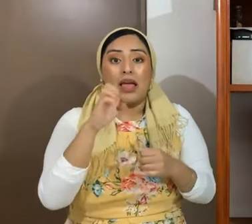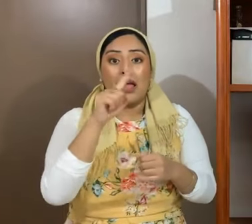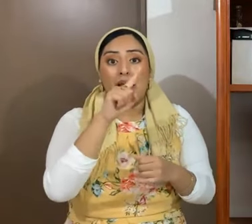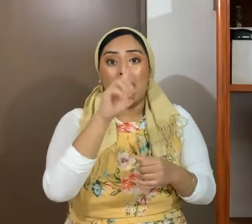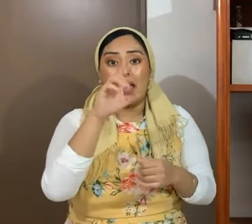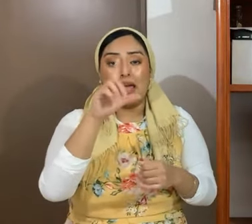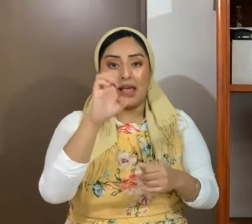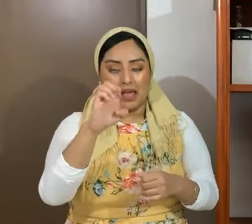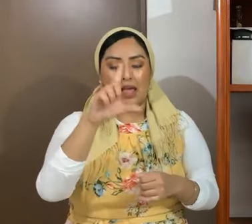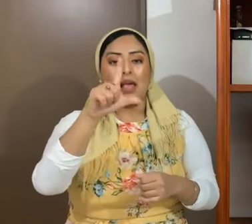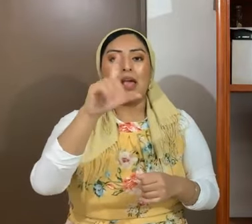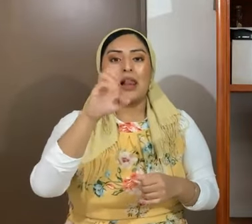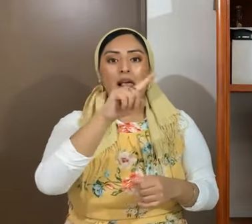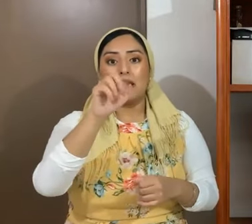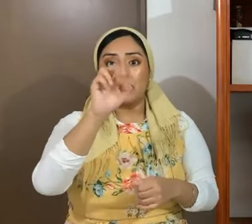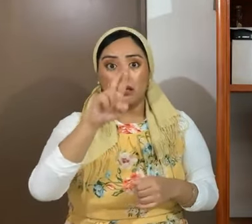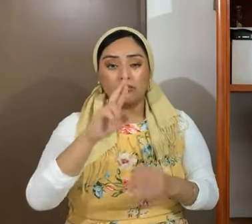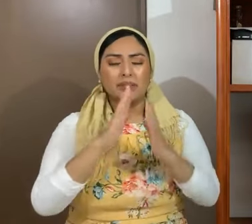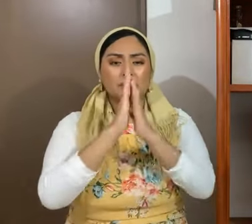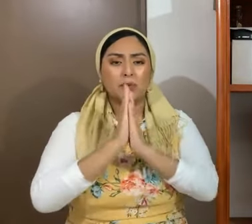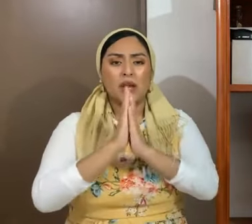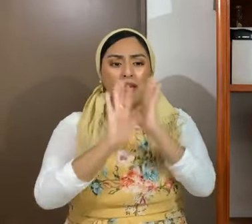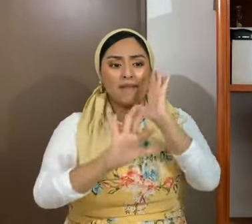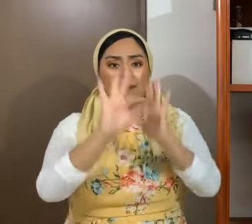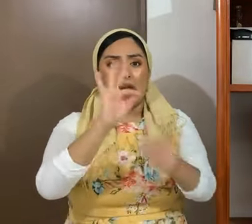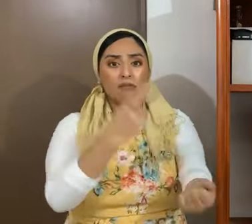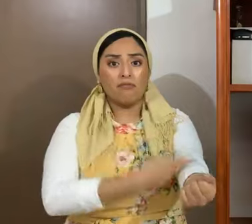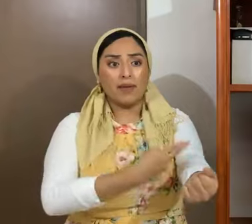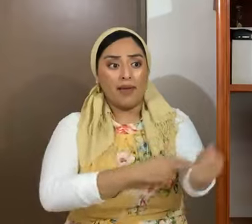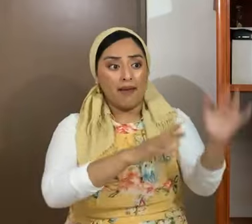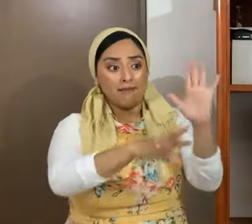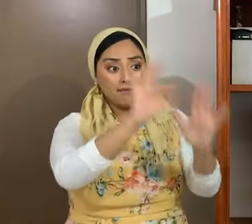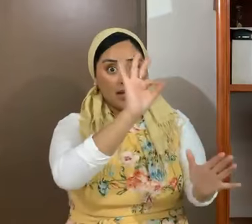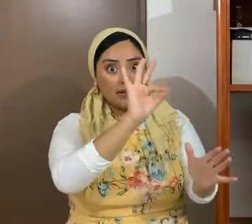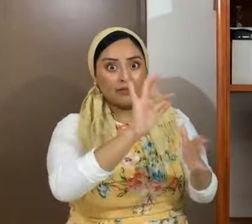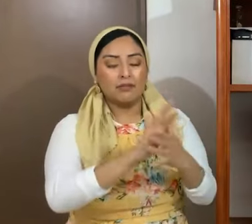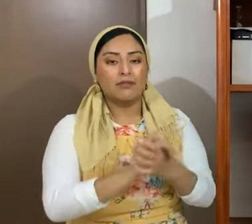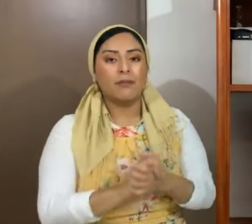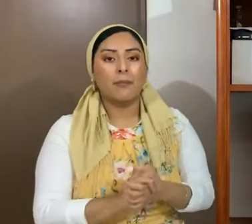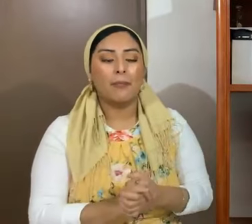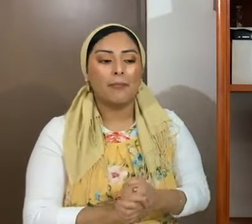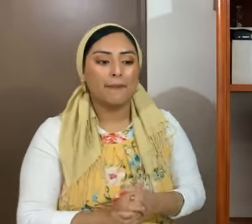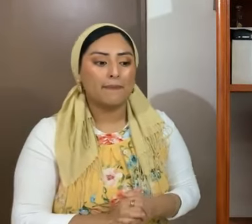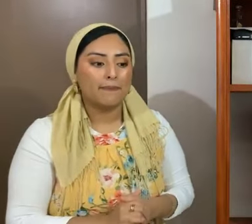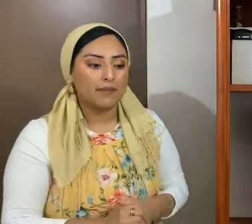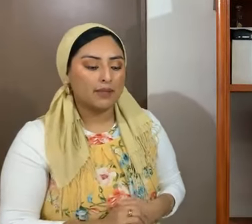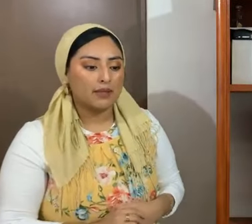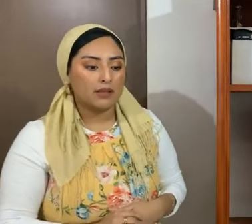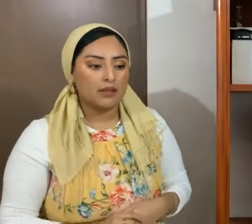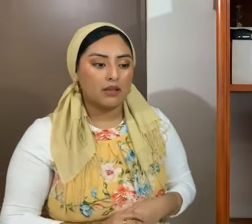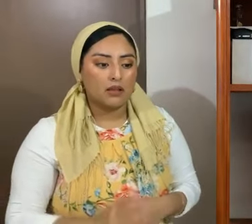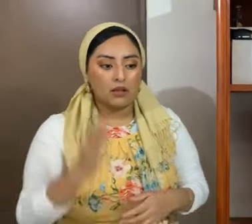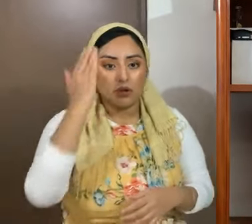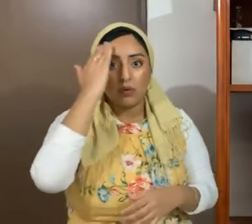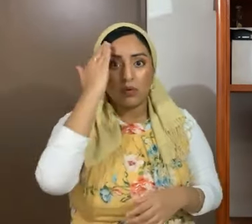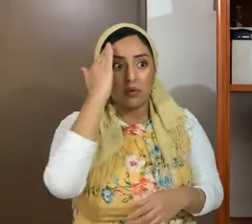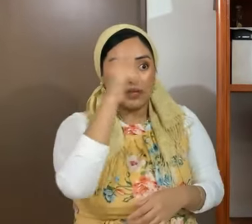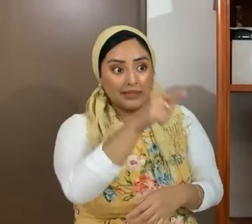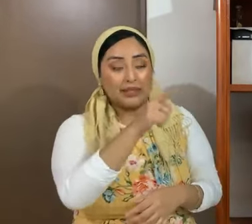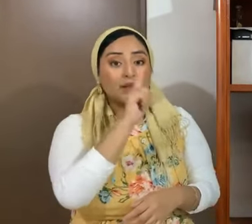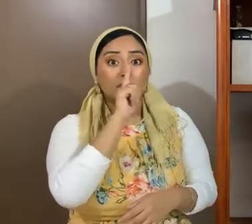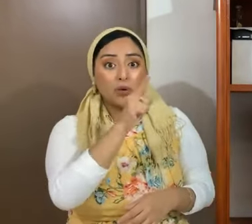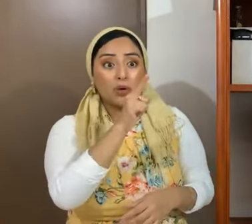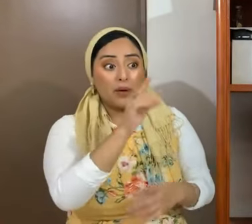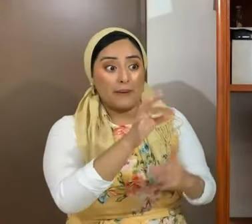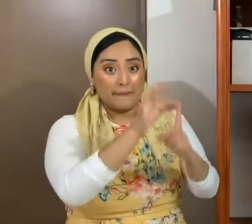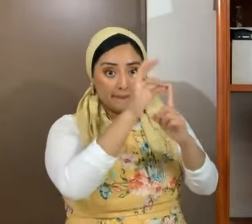Eliezer oró para encontrar a Rebeca y la encontró. Y una de las claves para saber que ella era la